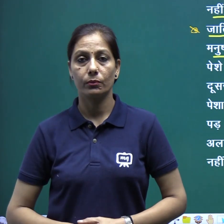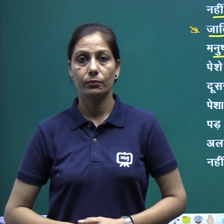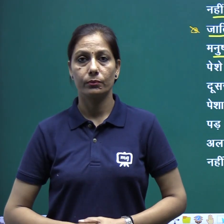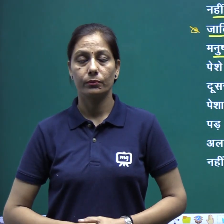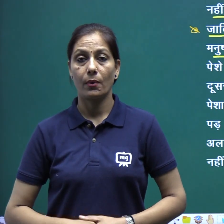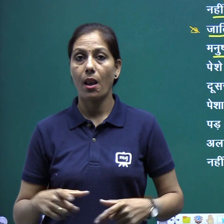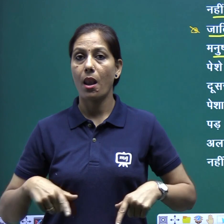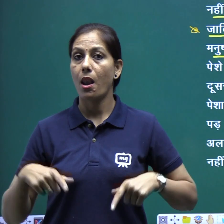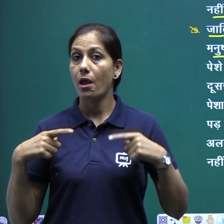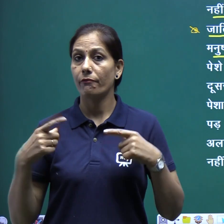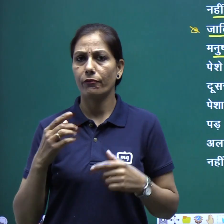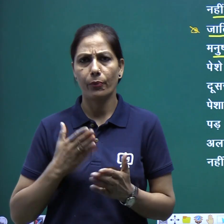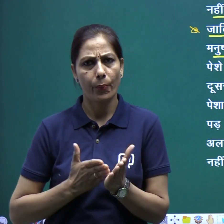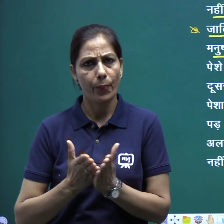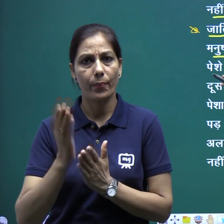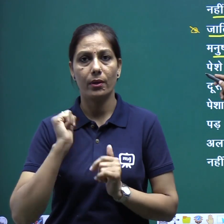जीवन भर